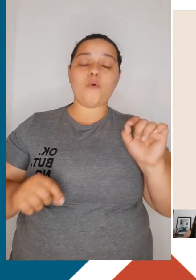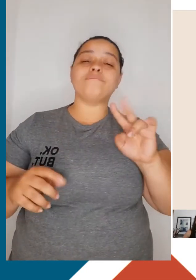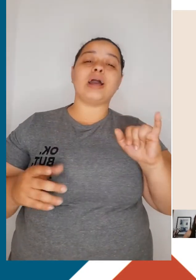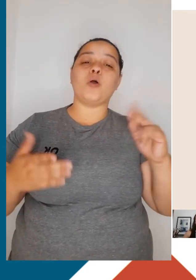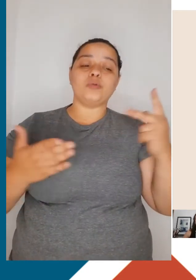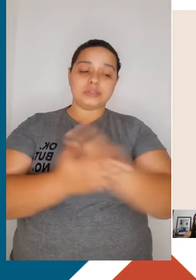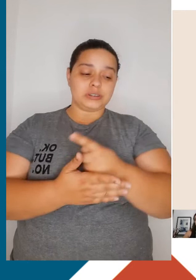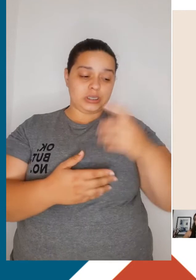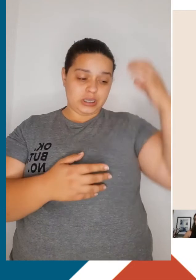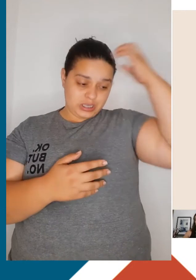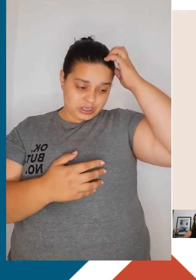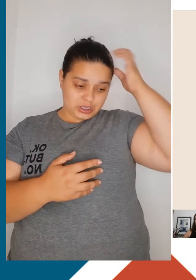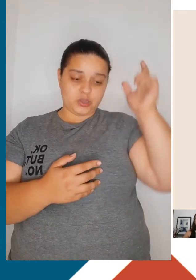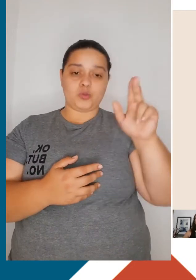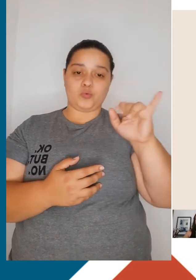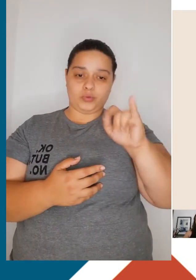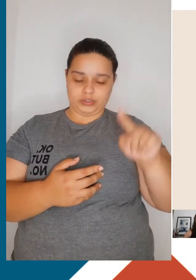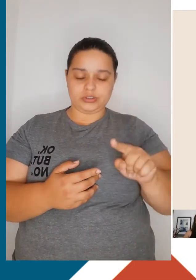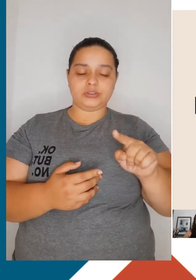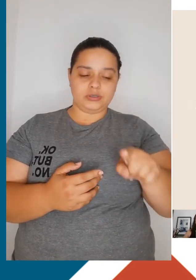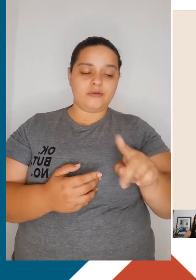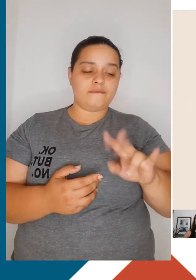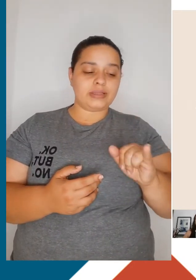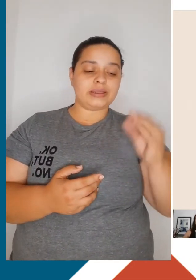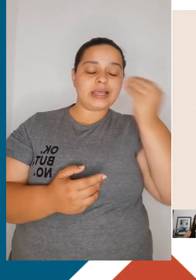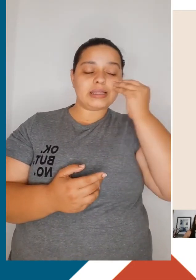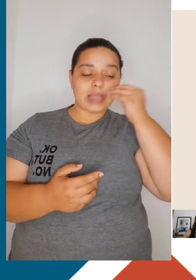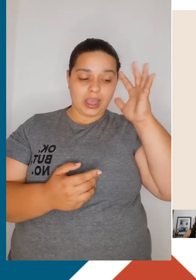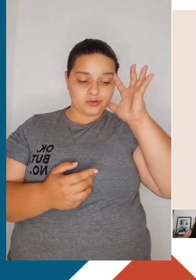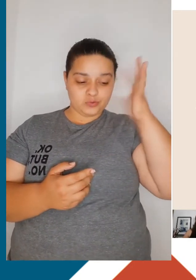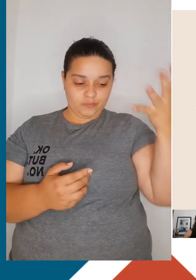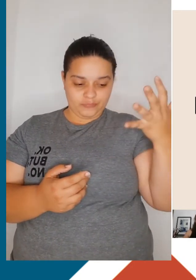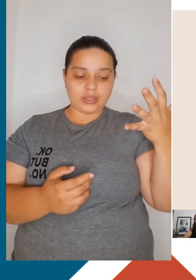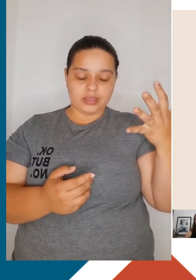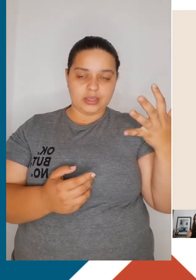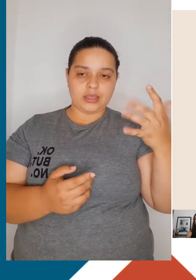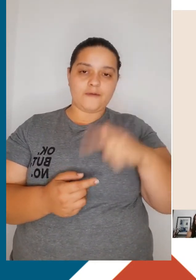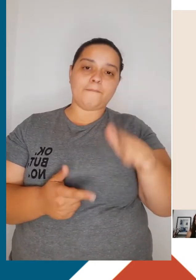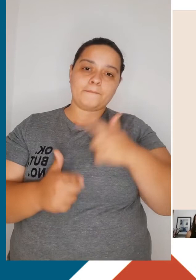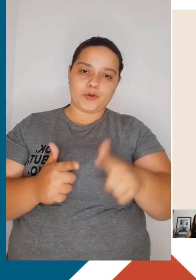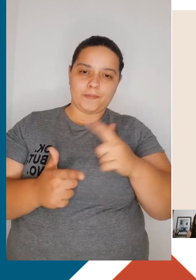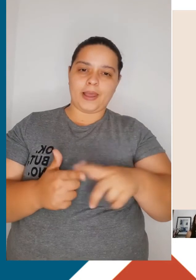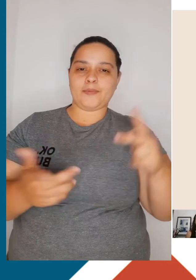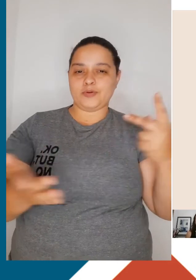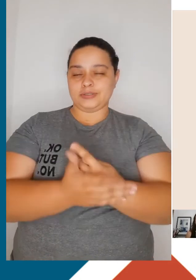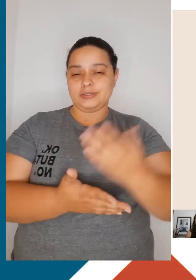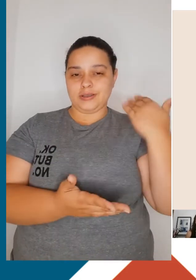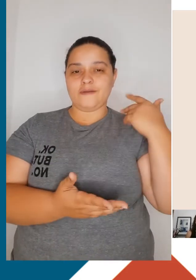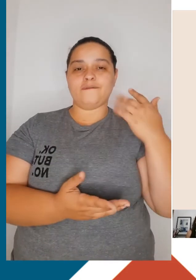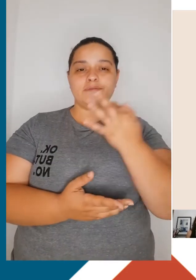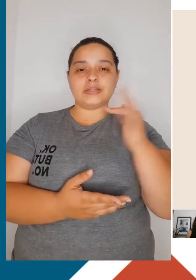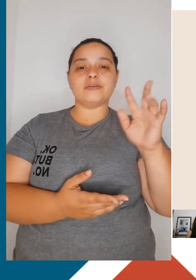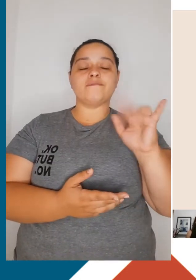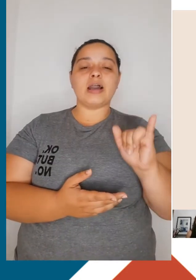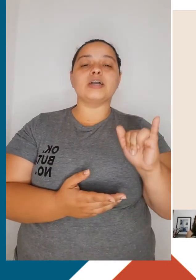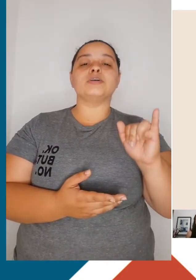vai acontecer? O rei Luís XVI, para tentar resolver, né, ainda institucionalmente, o problema que estava ocorrendo na França,